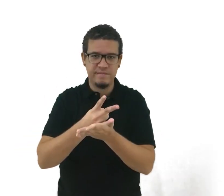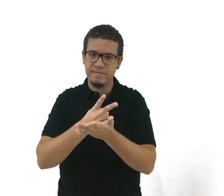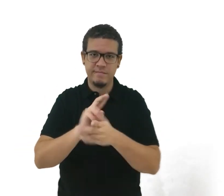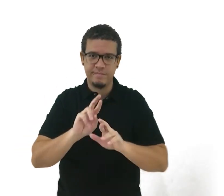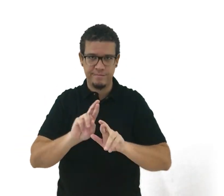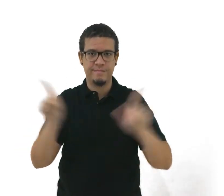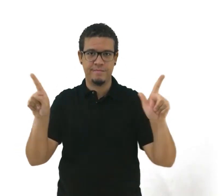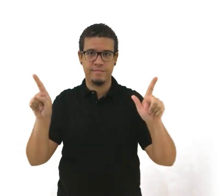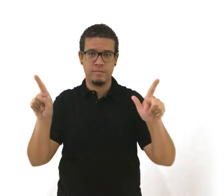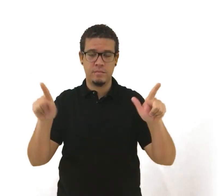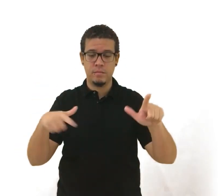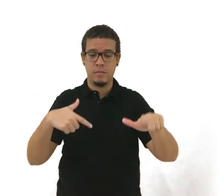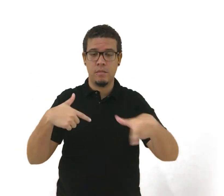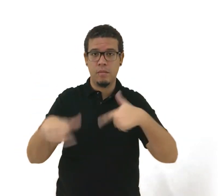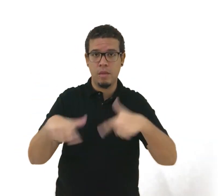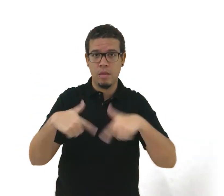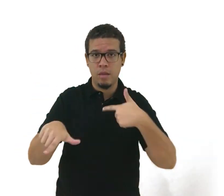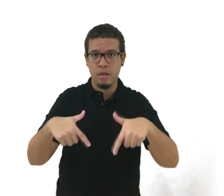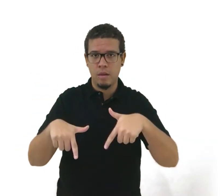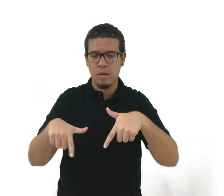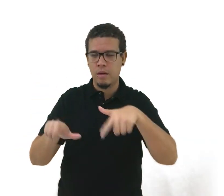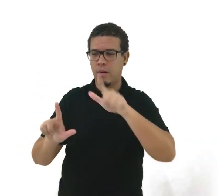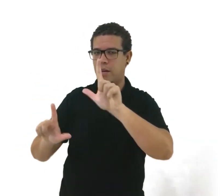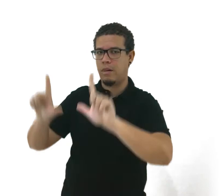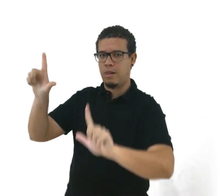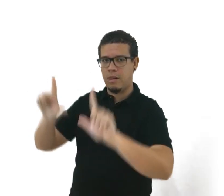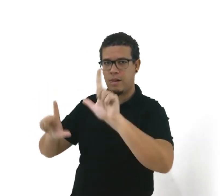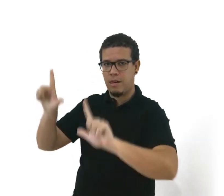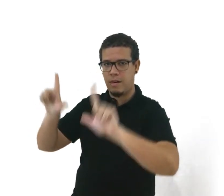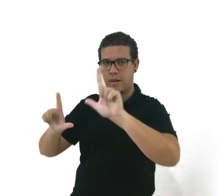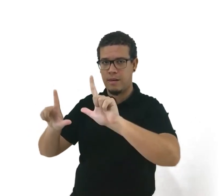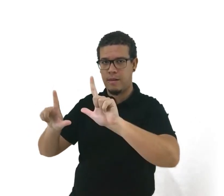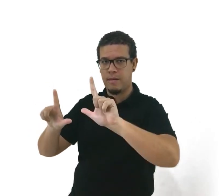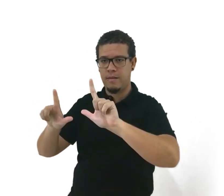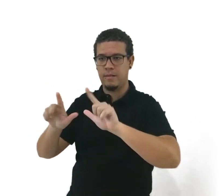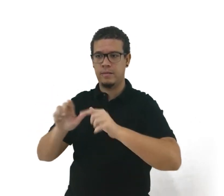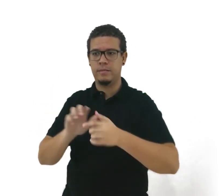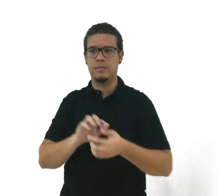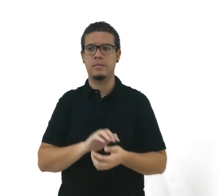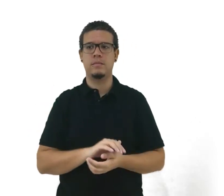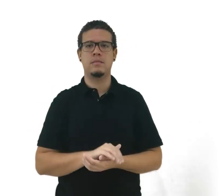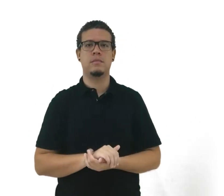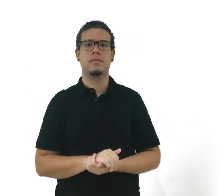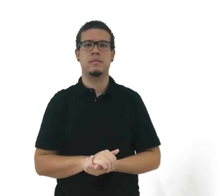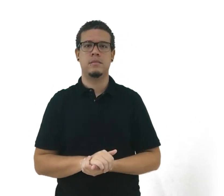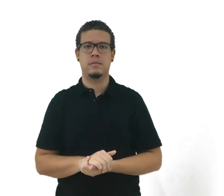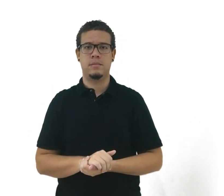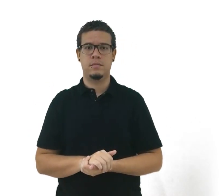Perceberam a diferença? Teve uma modificação, trabalhar e televisão.